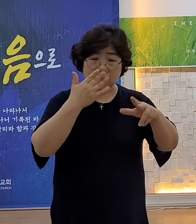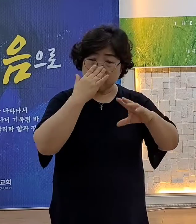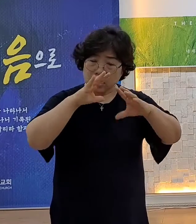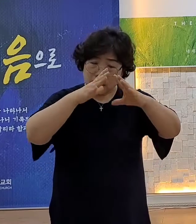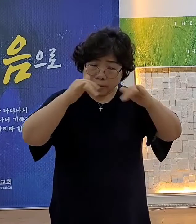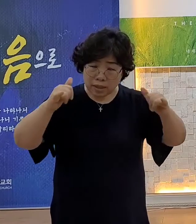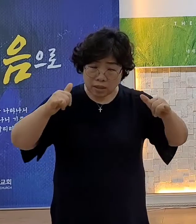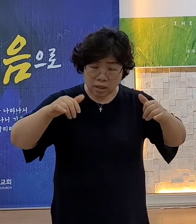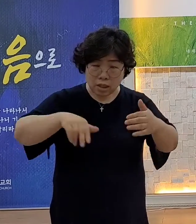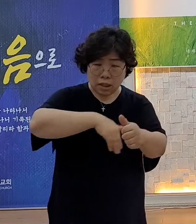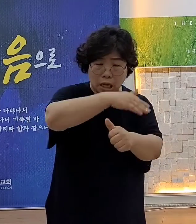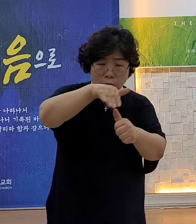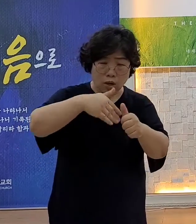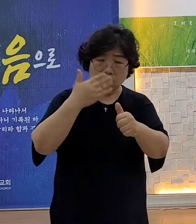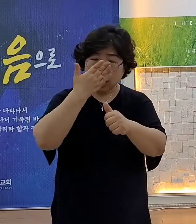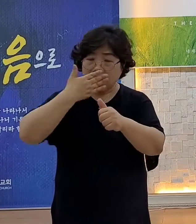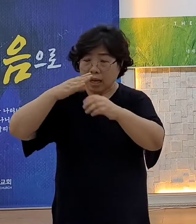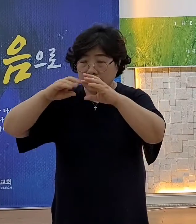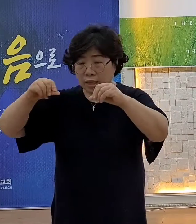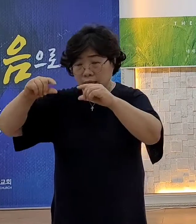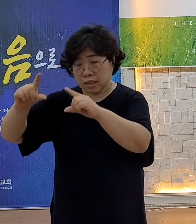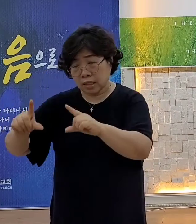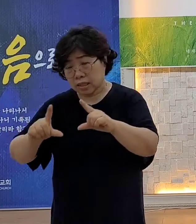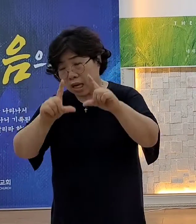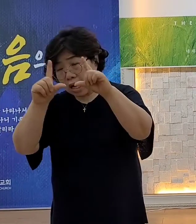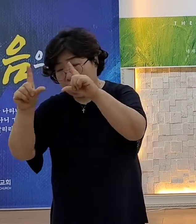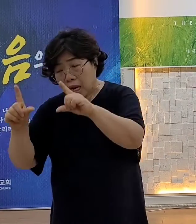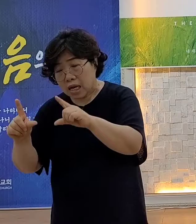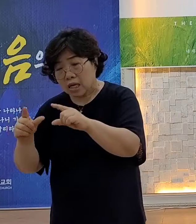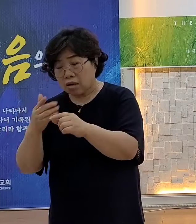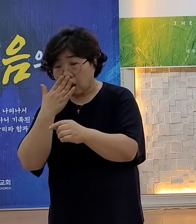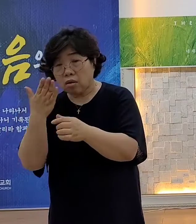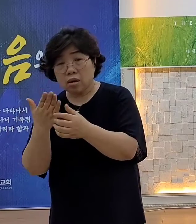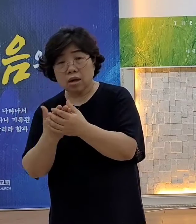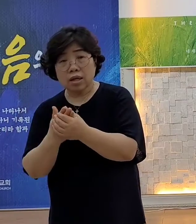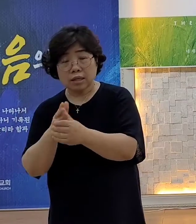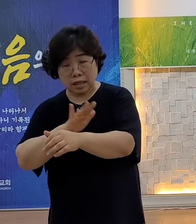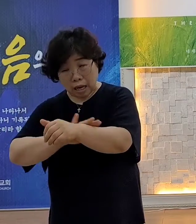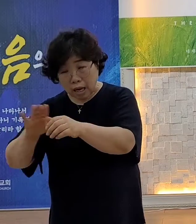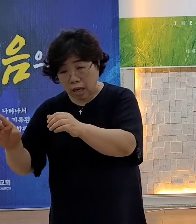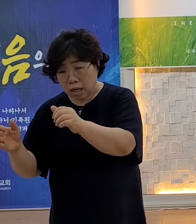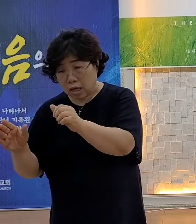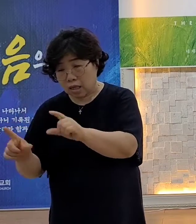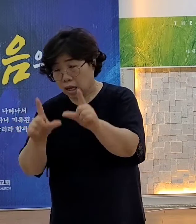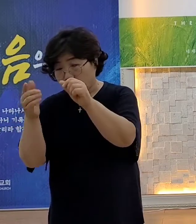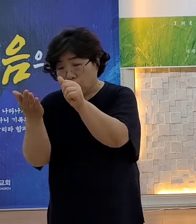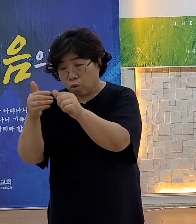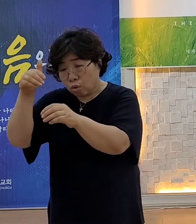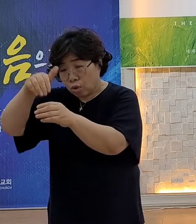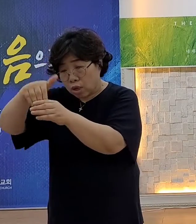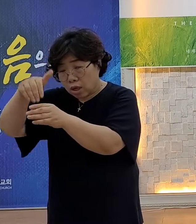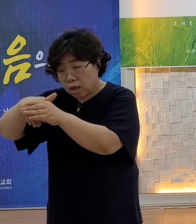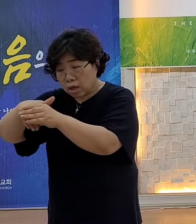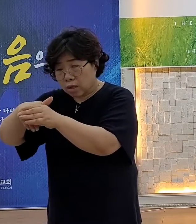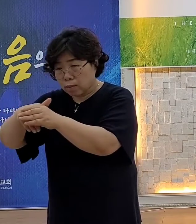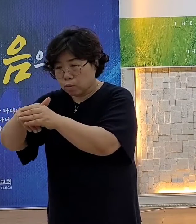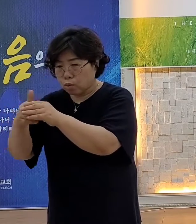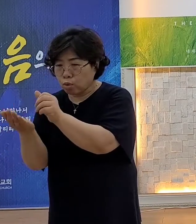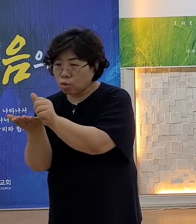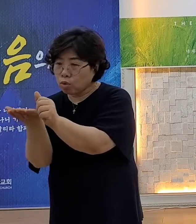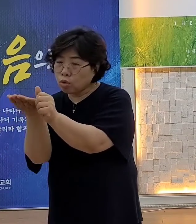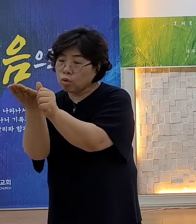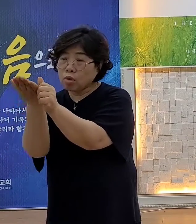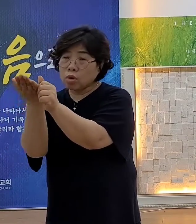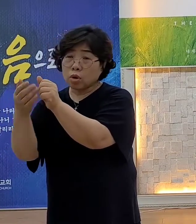백성들이 가나안 땅에 정착하여 잘 살게 됐잖아요. 그래서 씨앗을 뿌리고 첫 추수를 했지 않습니까?